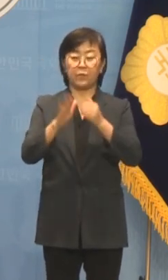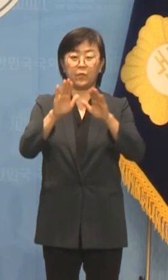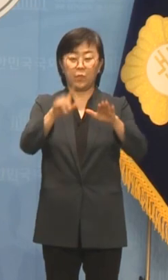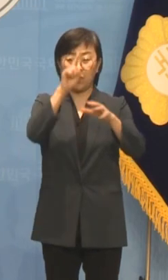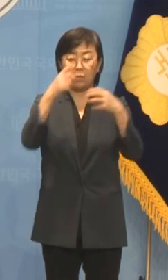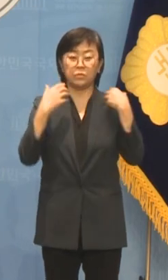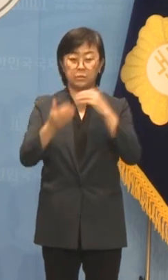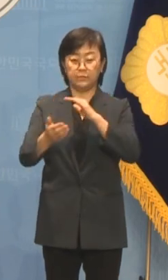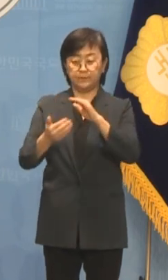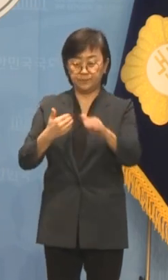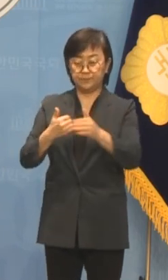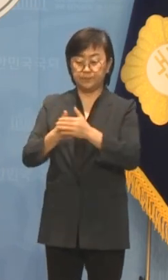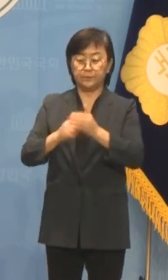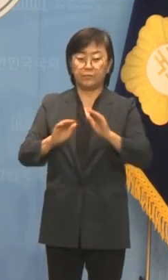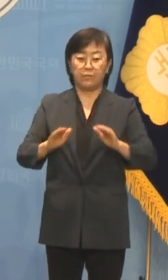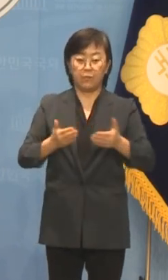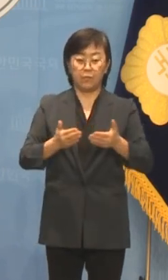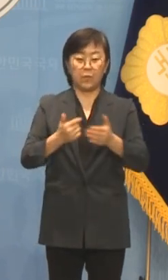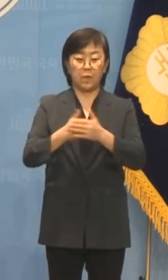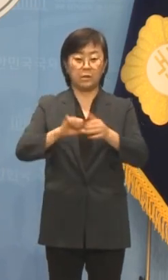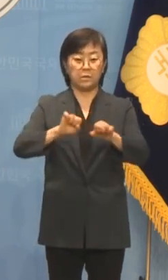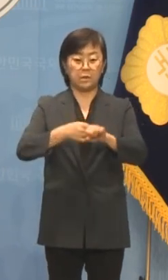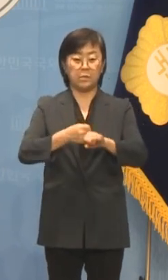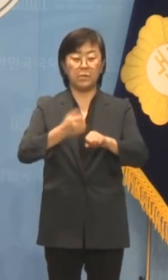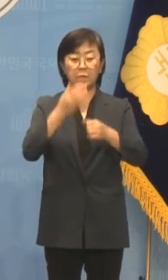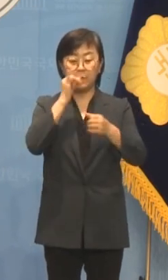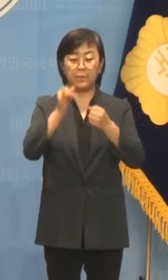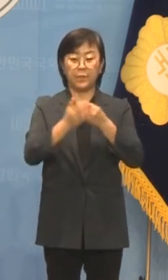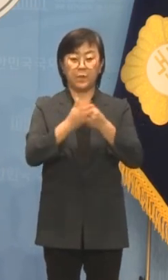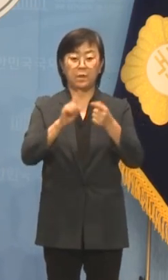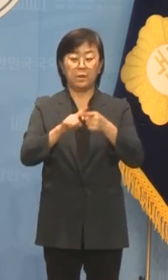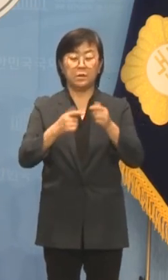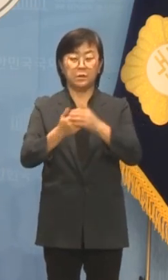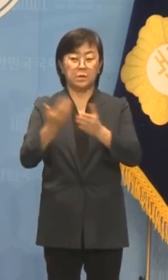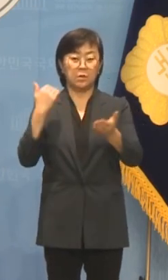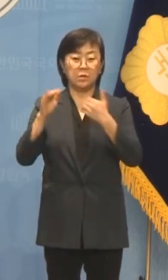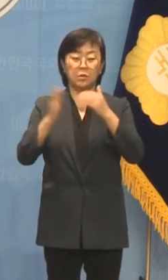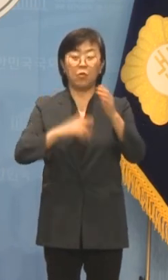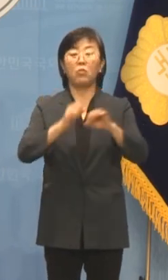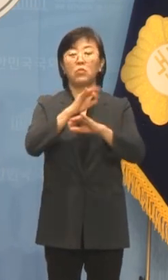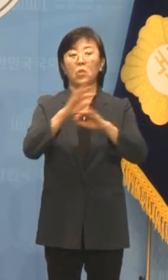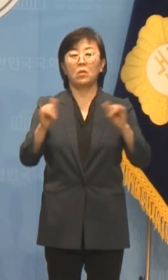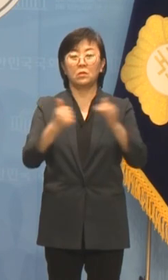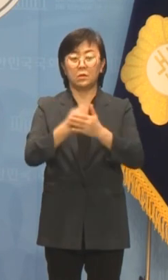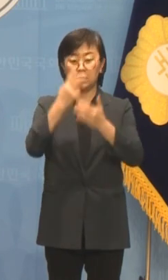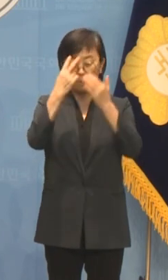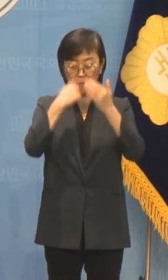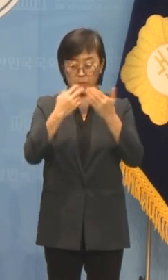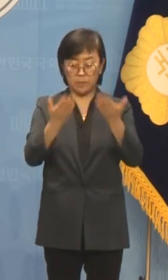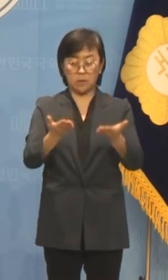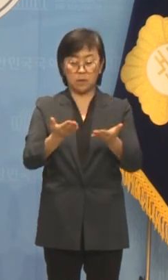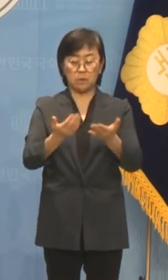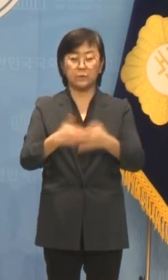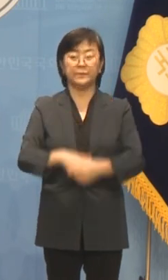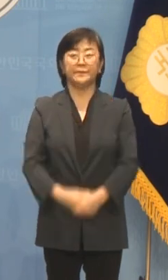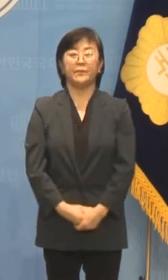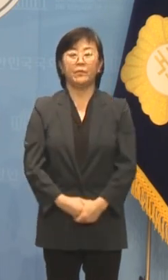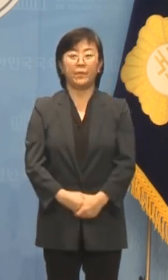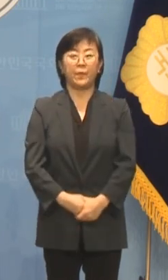출범 이전에 경미한 수준의 징계 처분을 받은 전현직 공무원을 사면 대상에